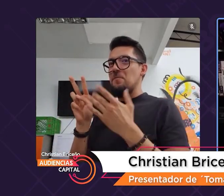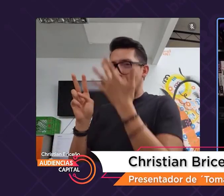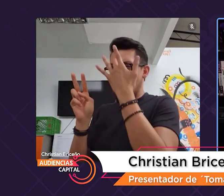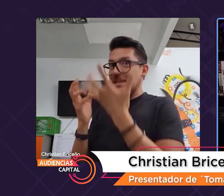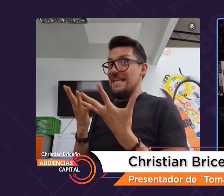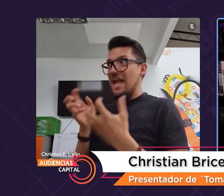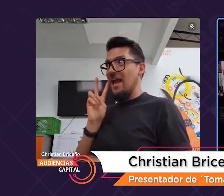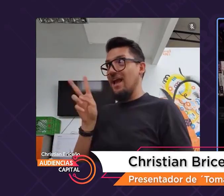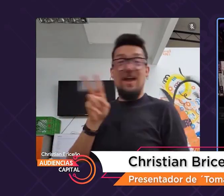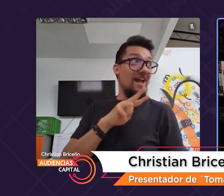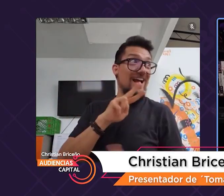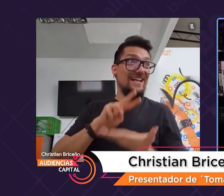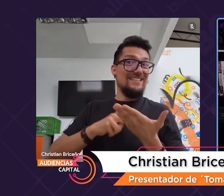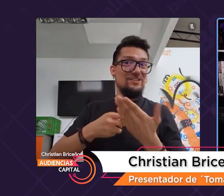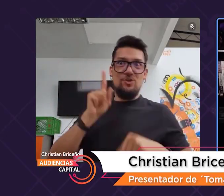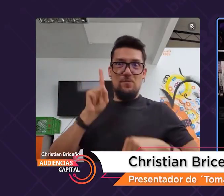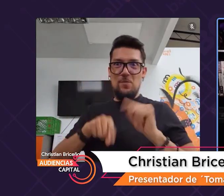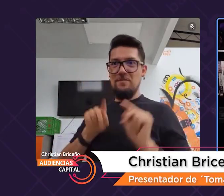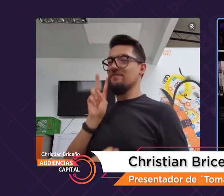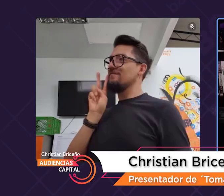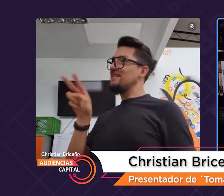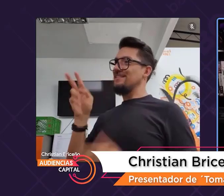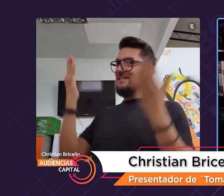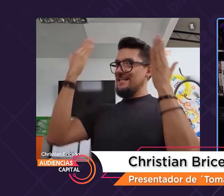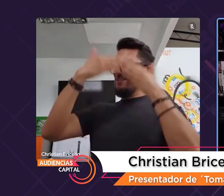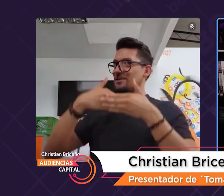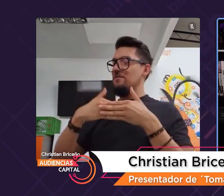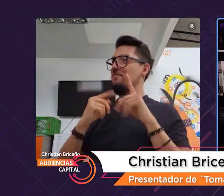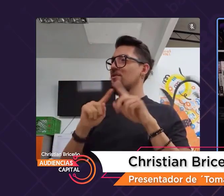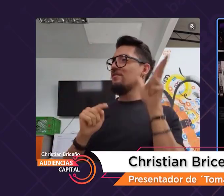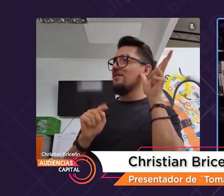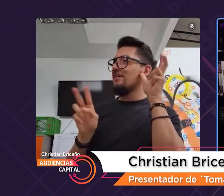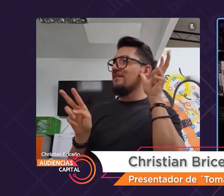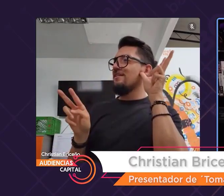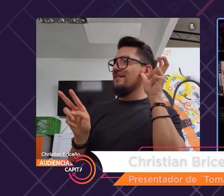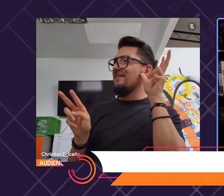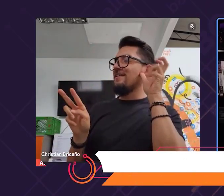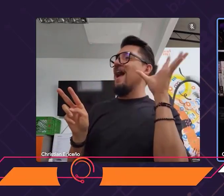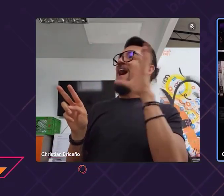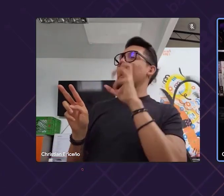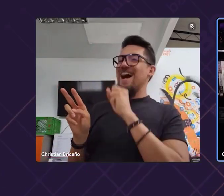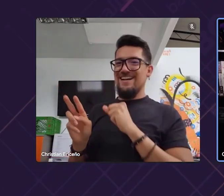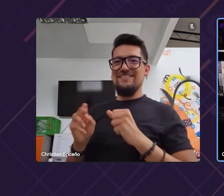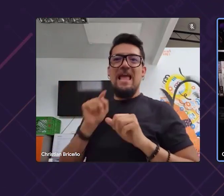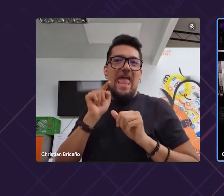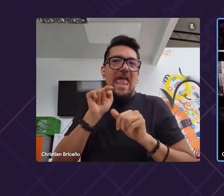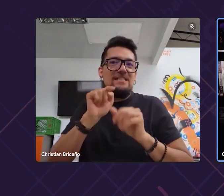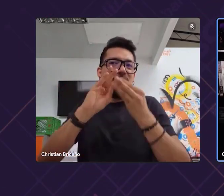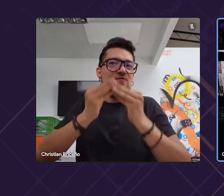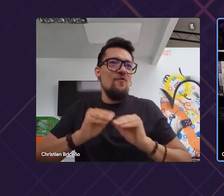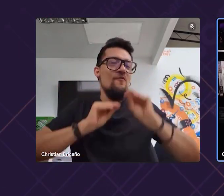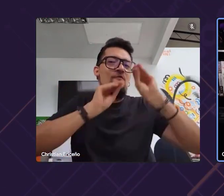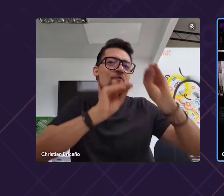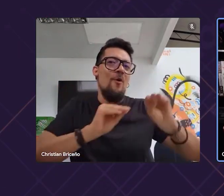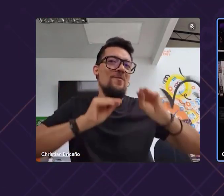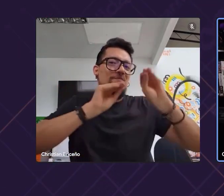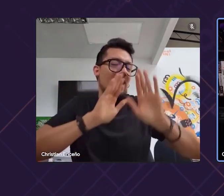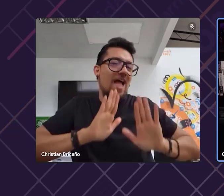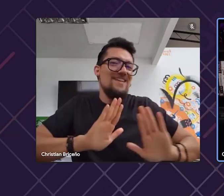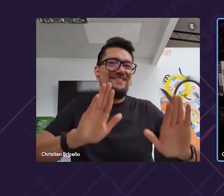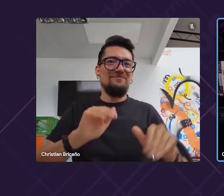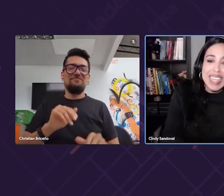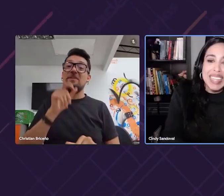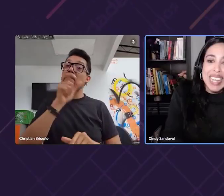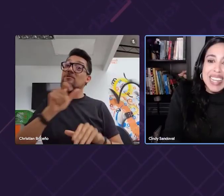también de entender todos los procesos de inclusión. También decirle y muchas veces advertirle al invitado, no vayas